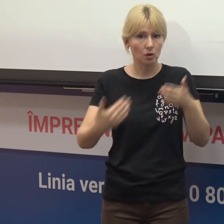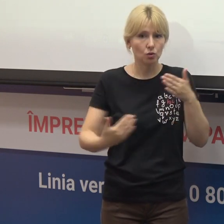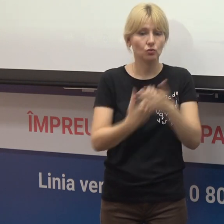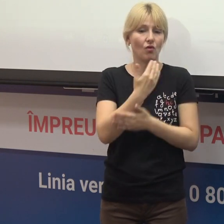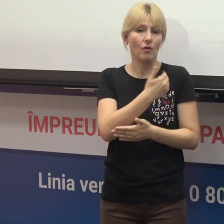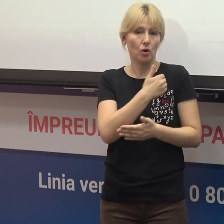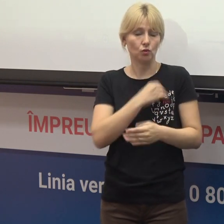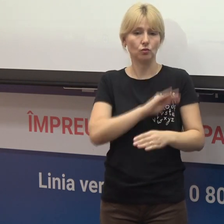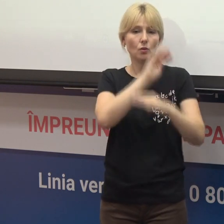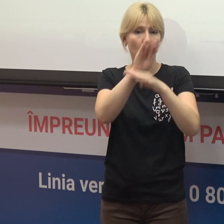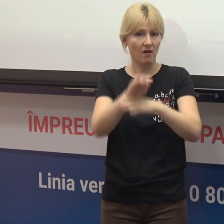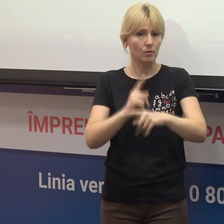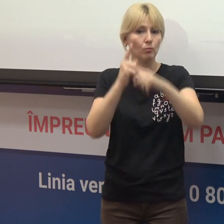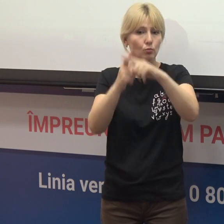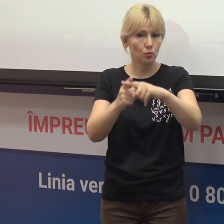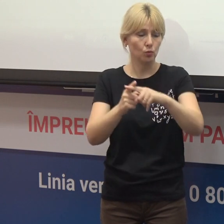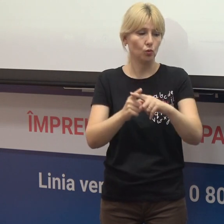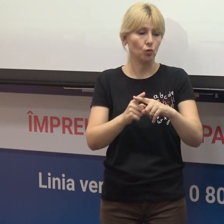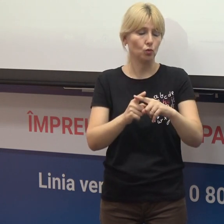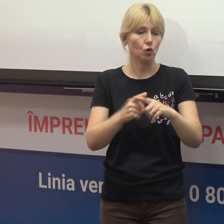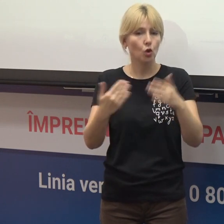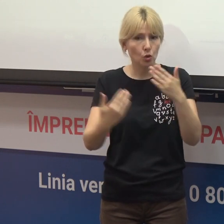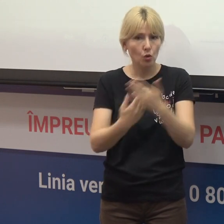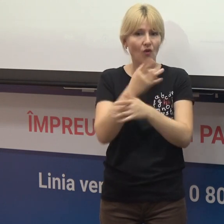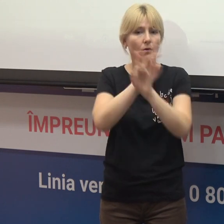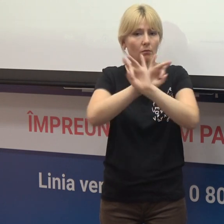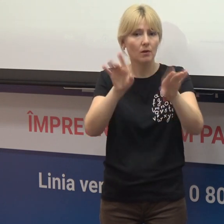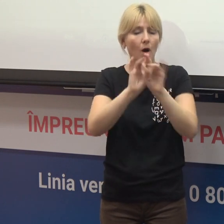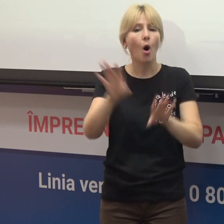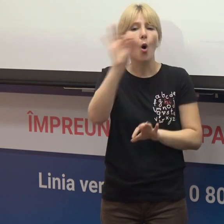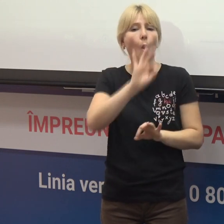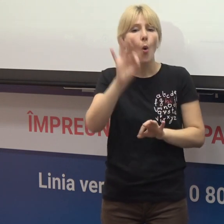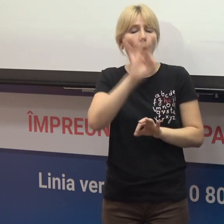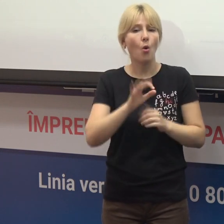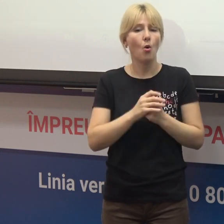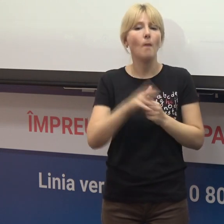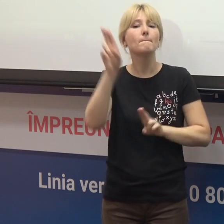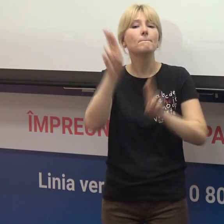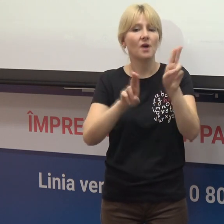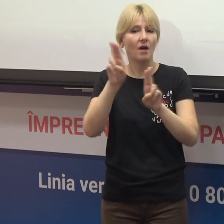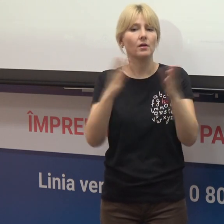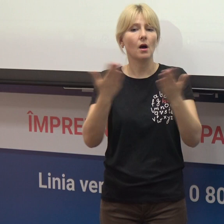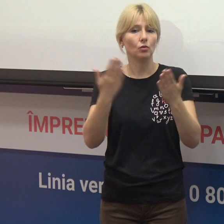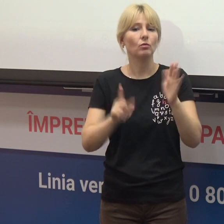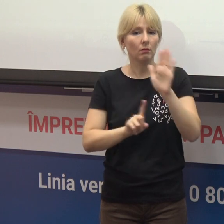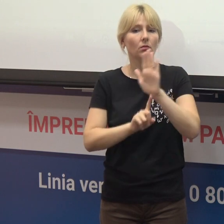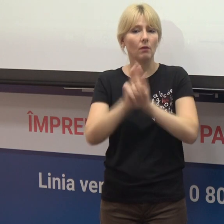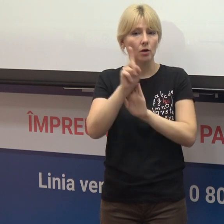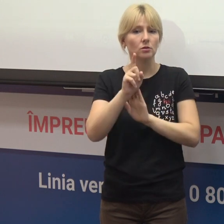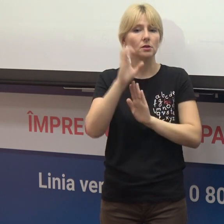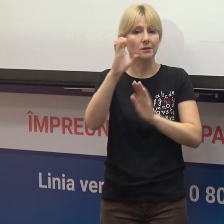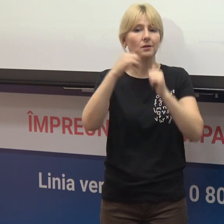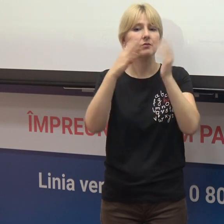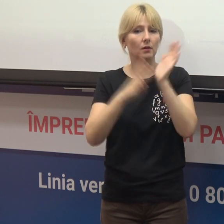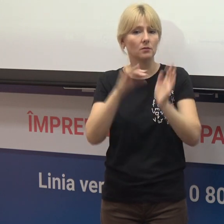în plus să vin cu unele explicații vis-a-vis de aceste reguli care au fost impuse prin hotărârea Comisiei